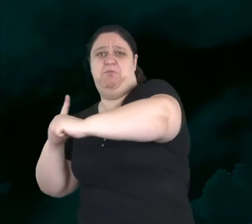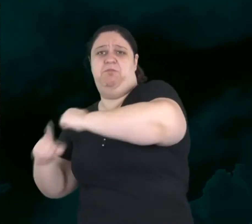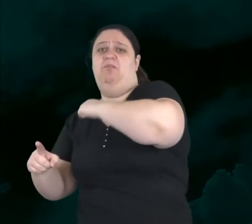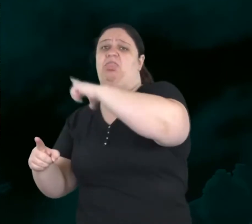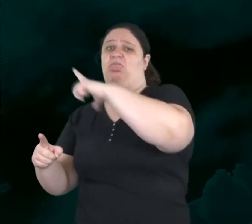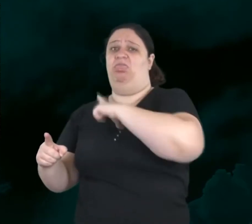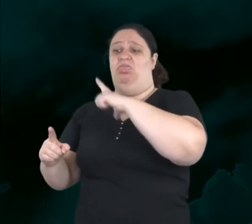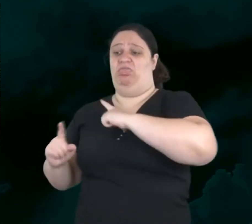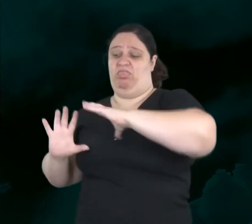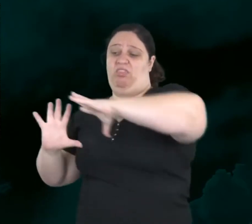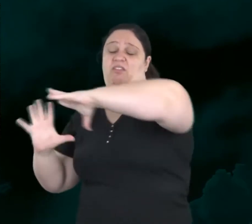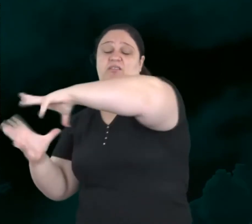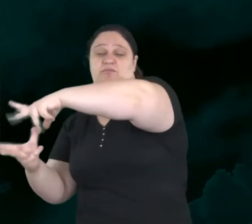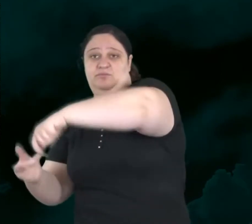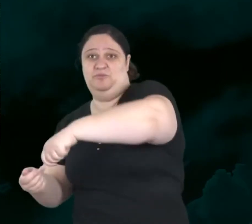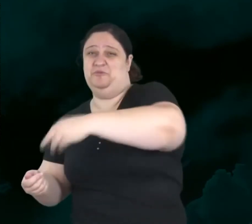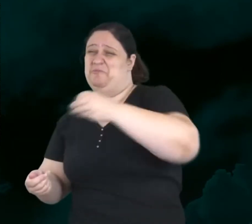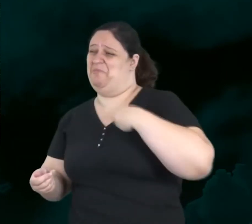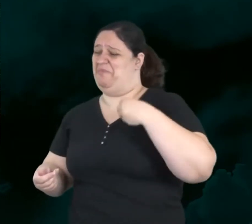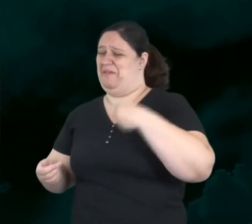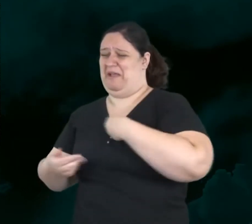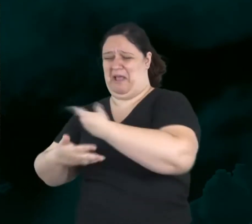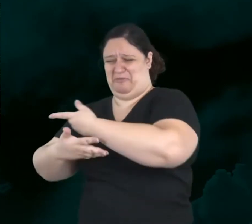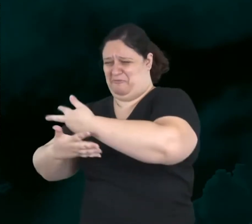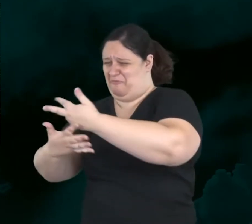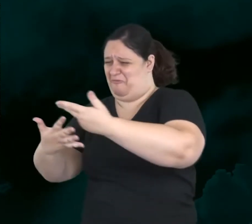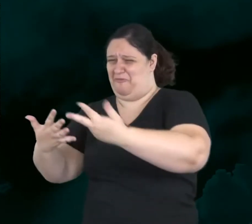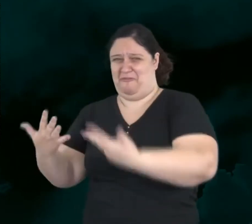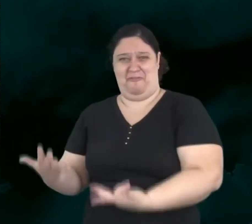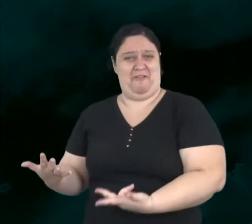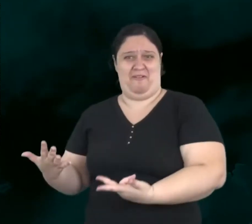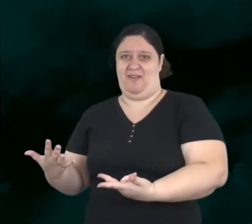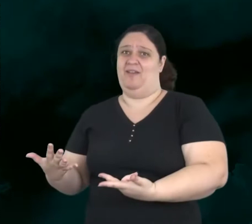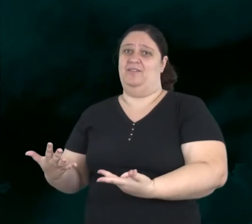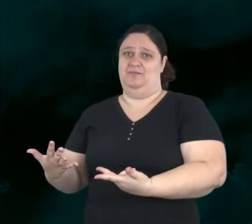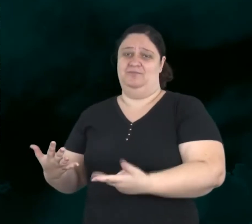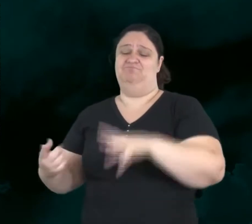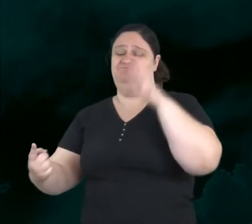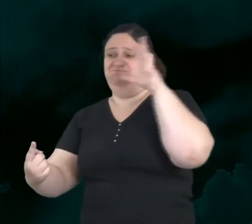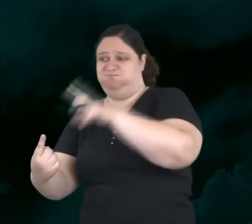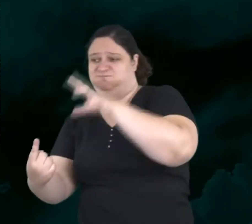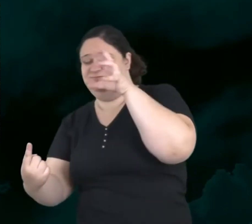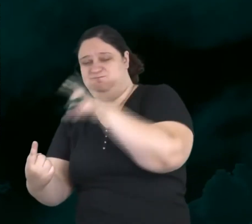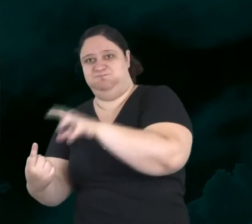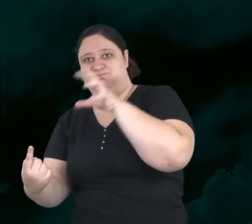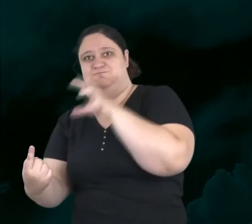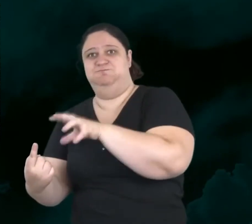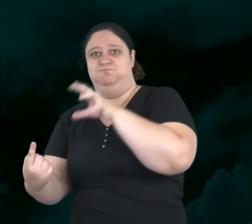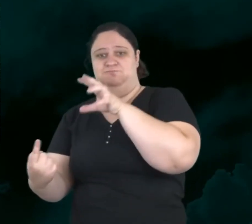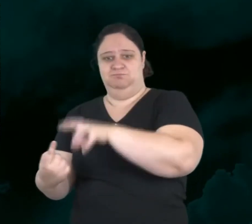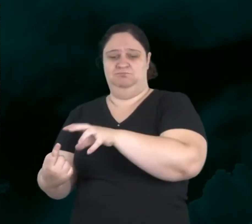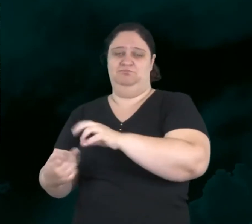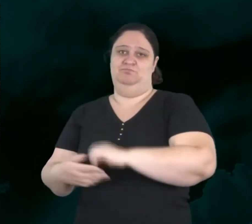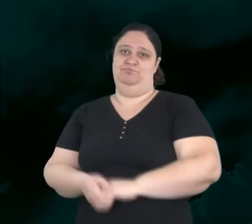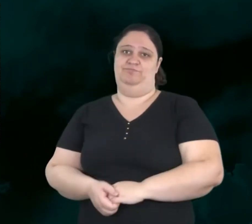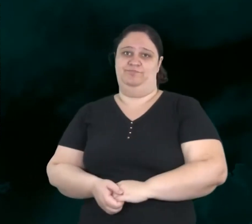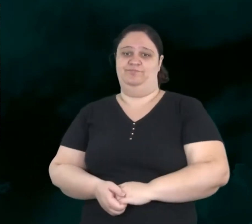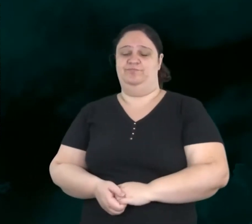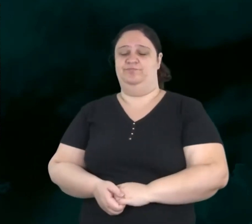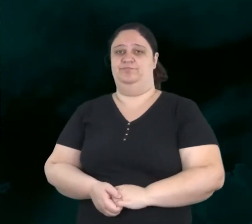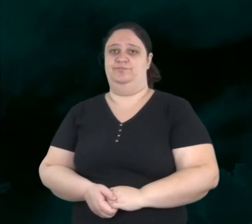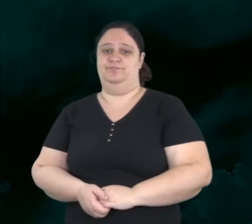de pecados, né, passou a dominar esse planeta, né, essa terra que nós vivemos, e